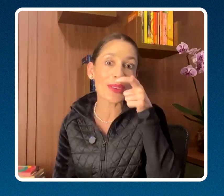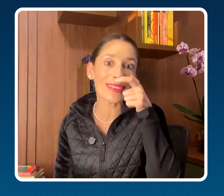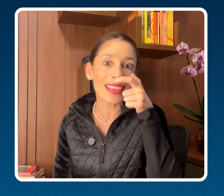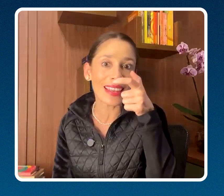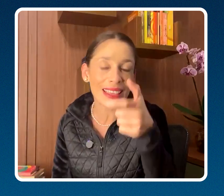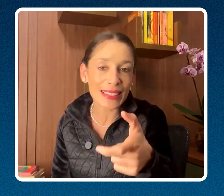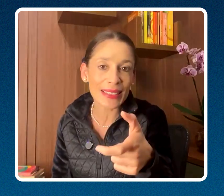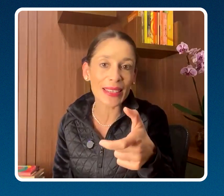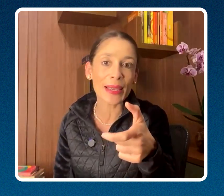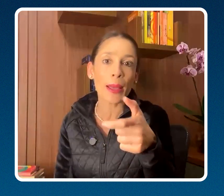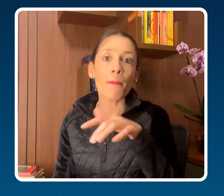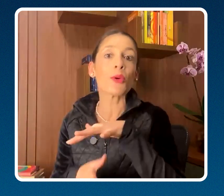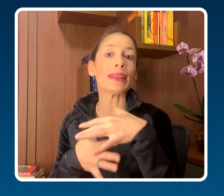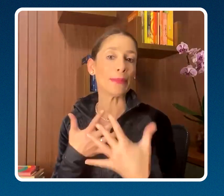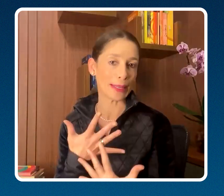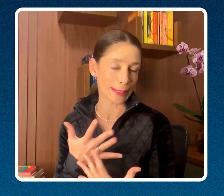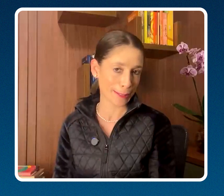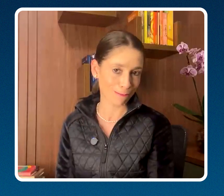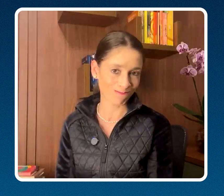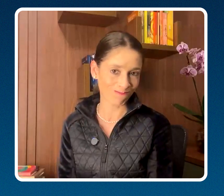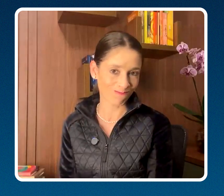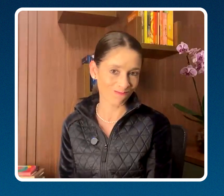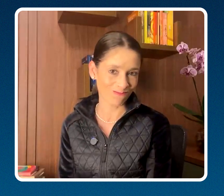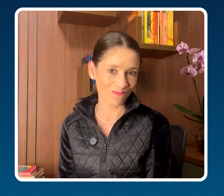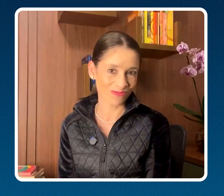seu interesse por Libras?